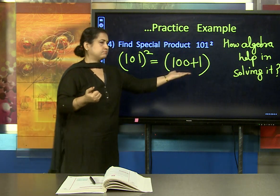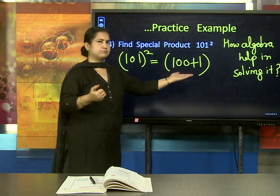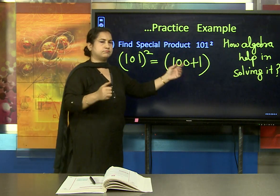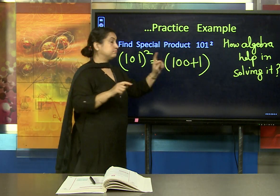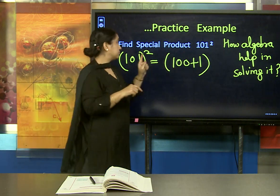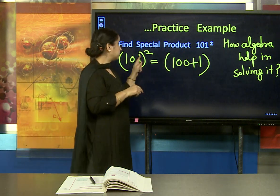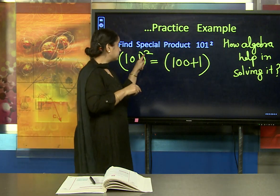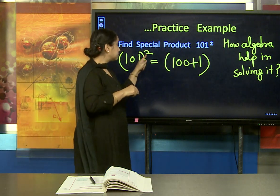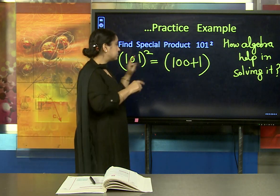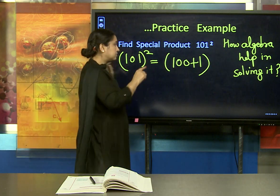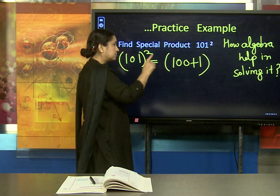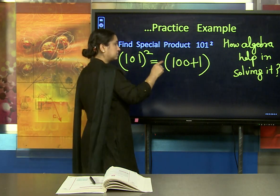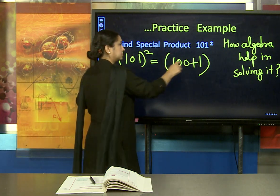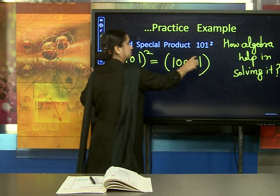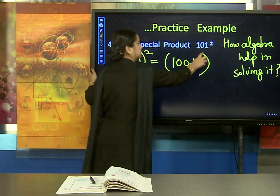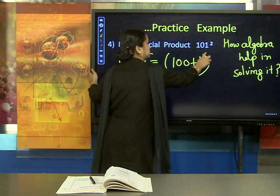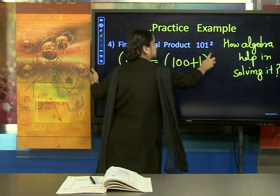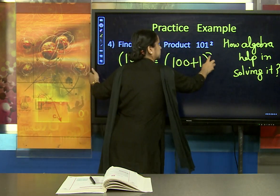और 2 जो है उसको वैसा का वैसा लगा दिया।